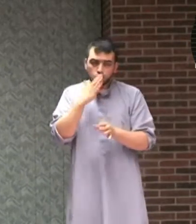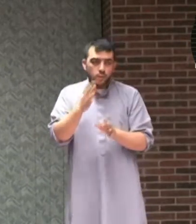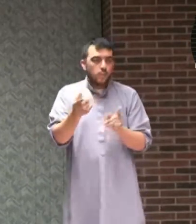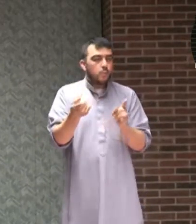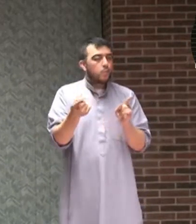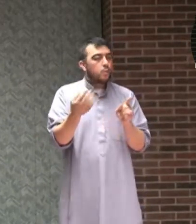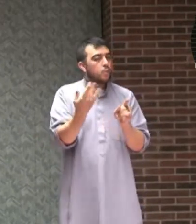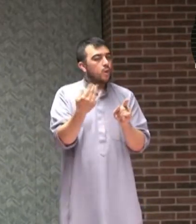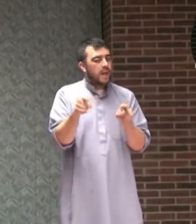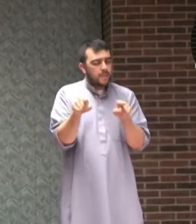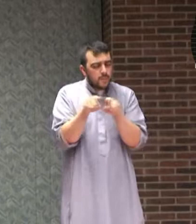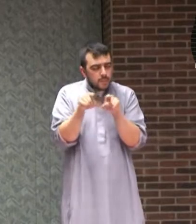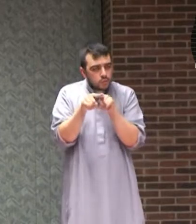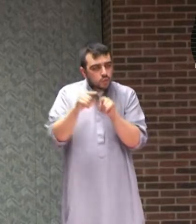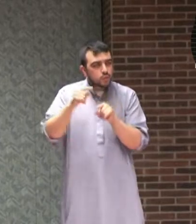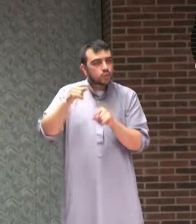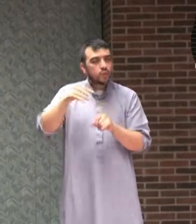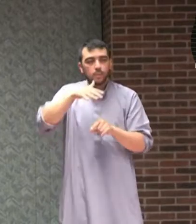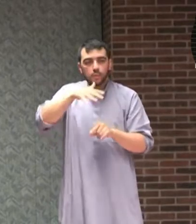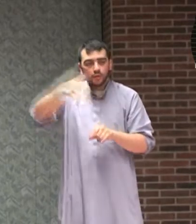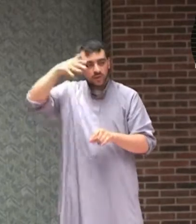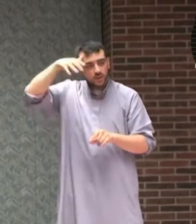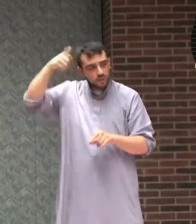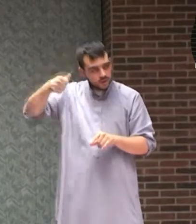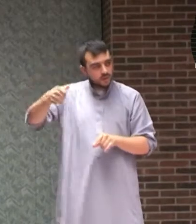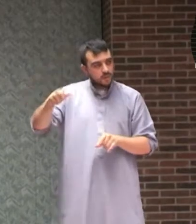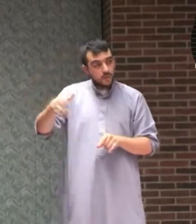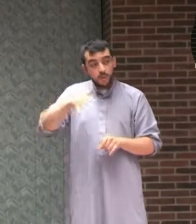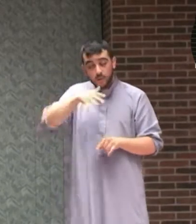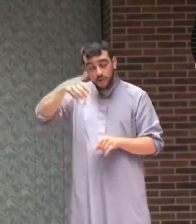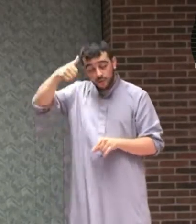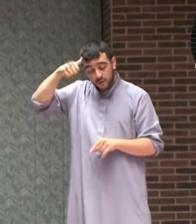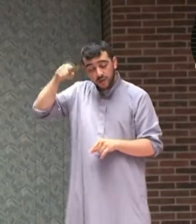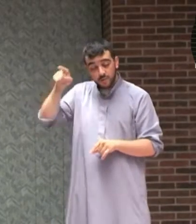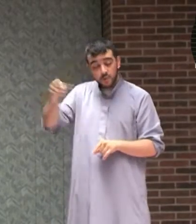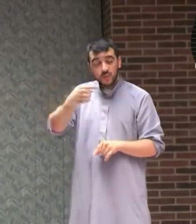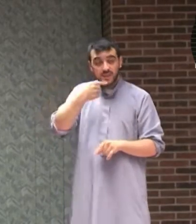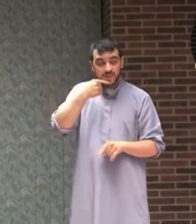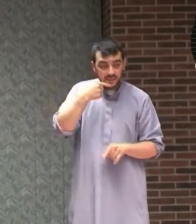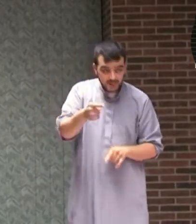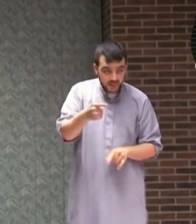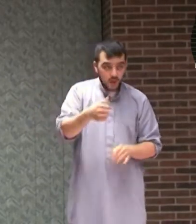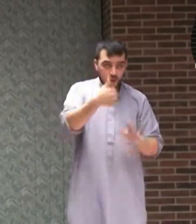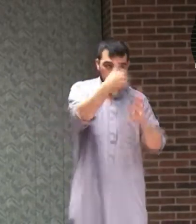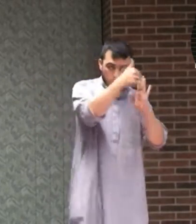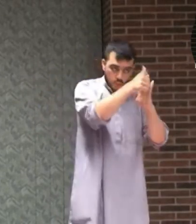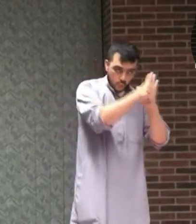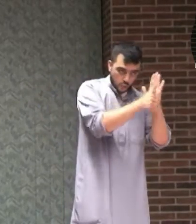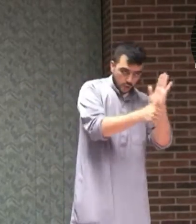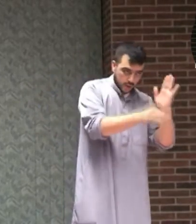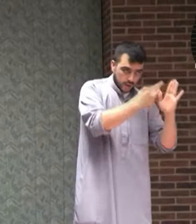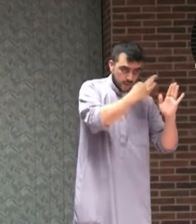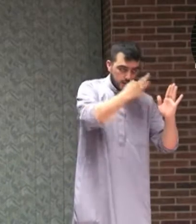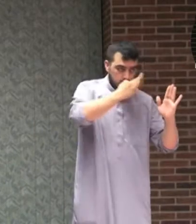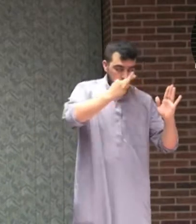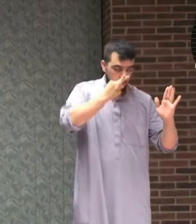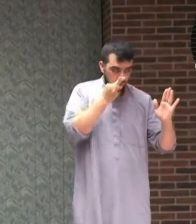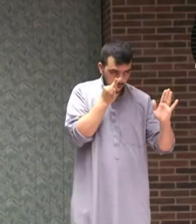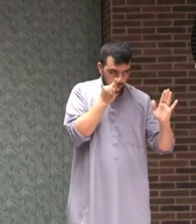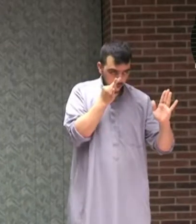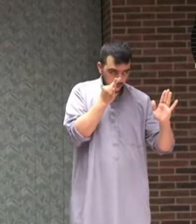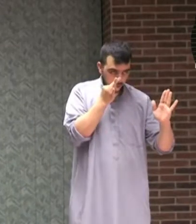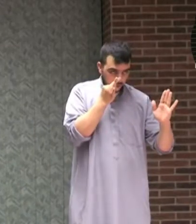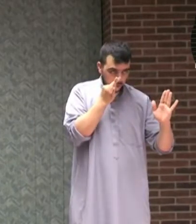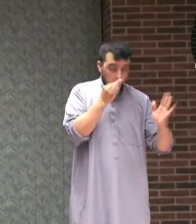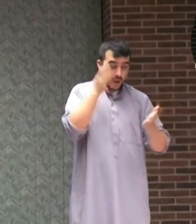là, nous sommes en conformité directement avec le hadith prophétique. Parce que le prophète sallallahu alayhi wa sallam dit dans le hadith, il dit, « Man sama Ramadan, celui d'entre vous